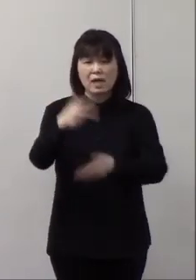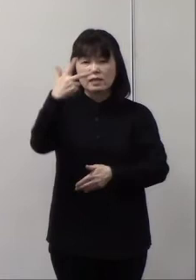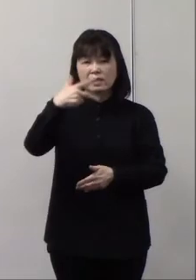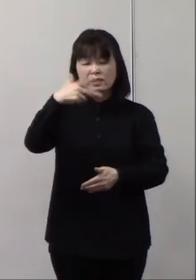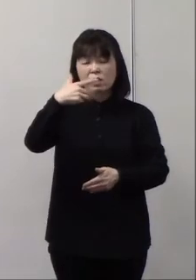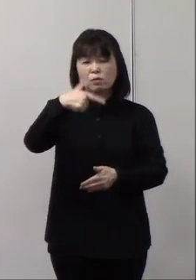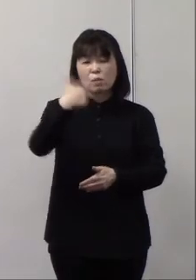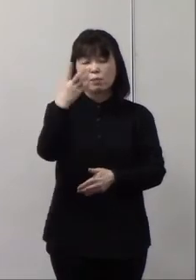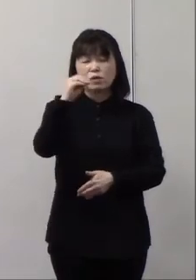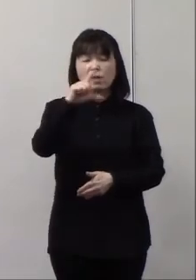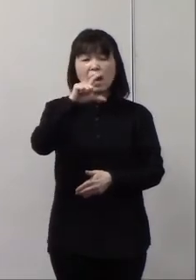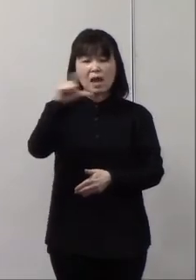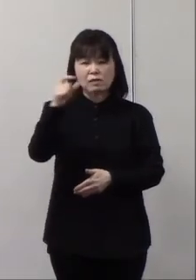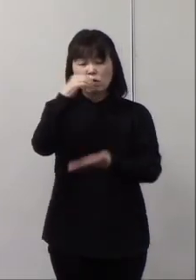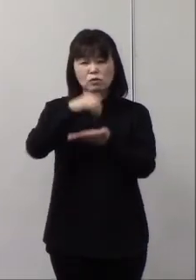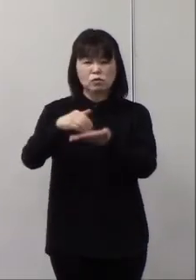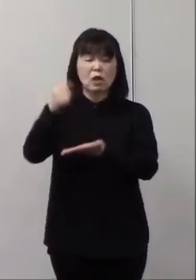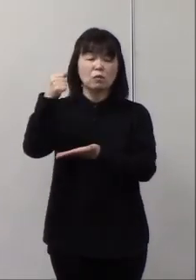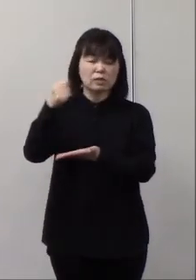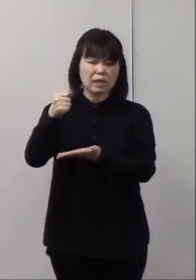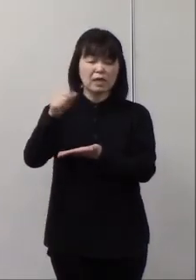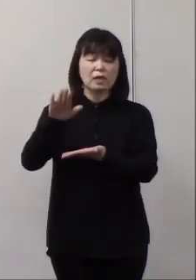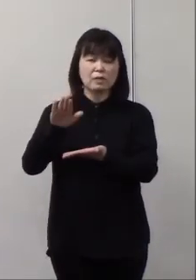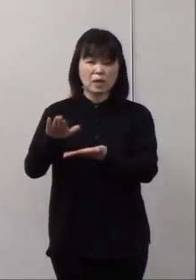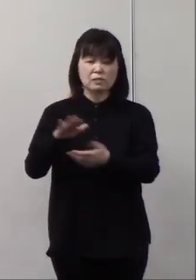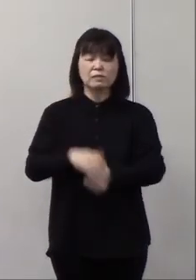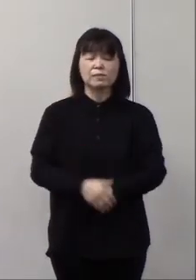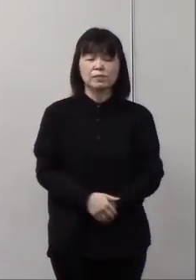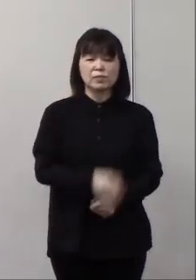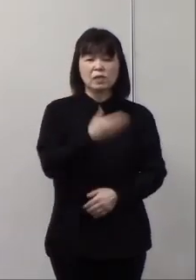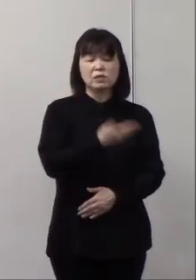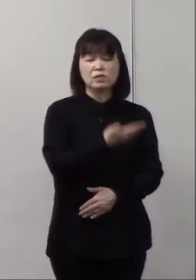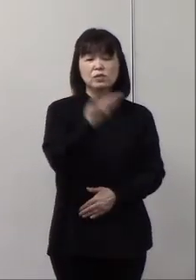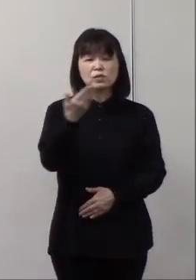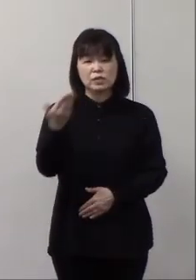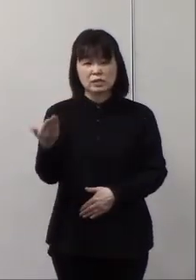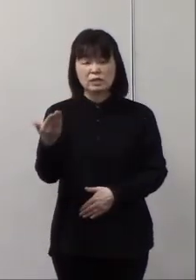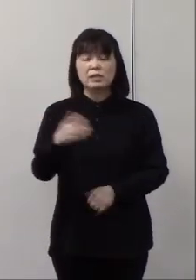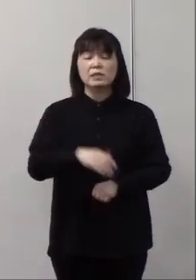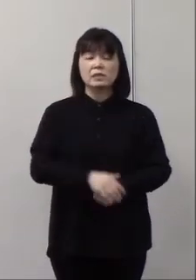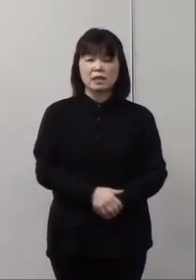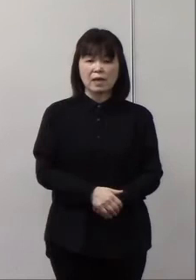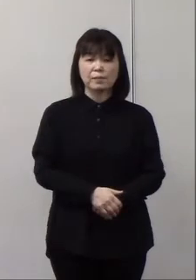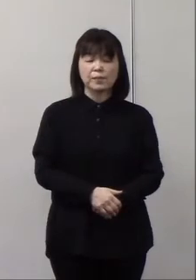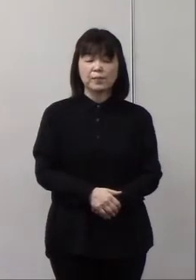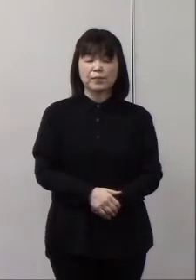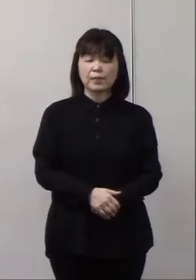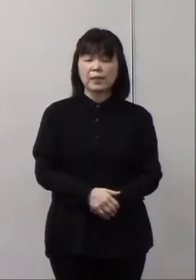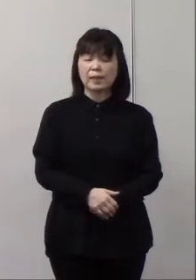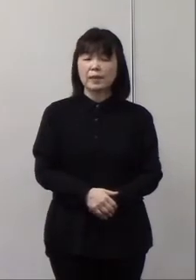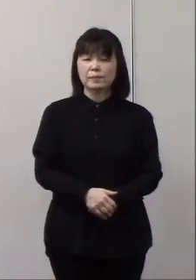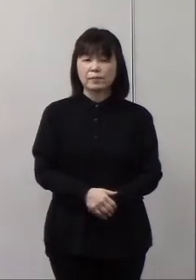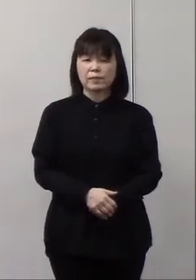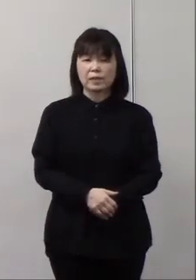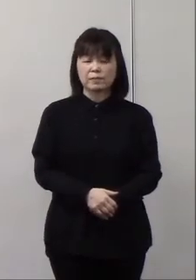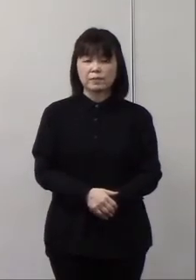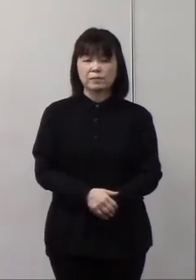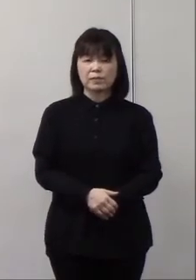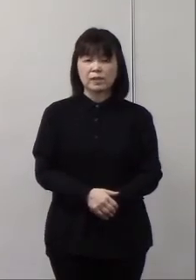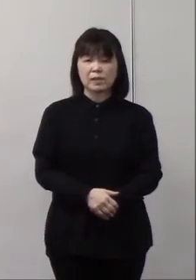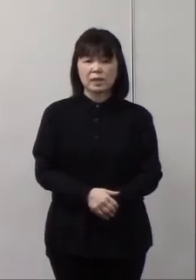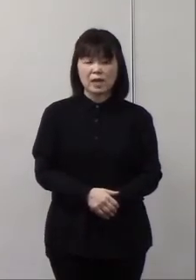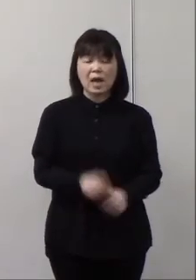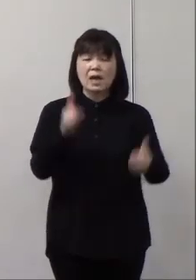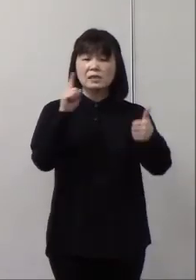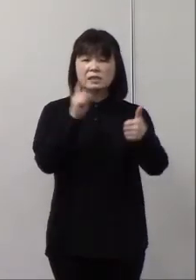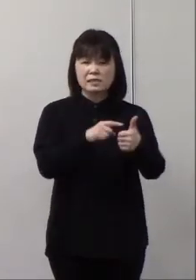。括弧には各種指定管理施設の運営費、一旦は各指定